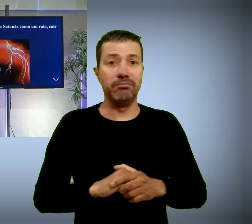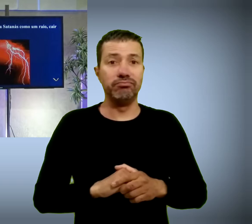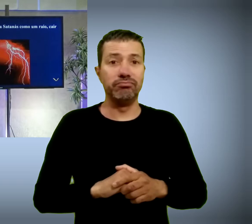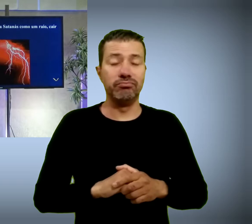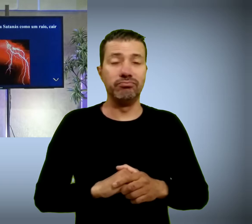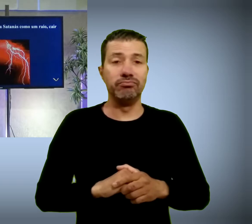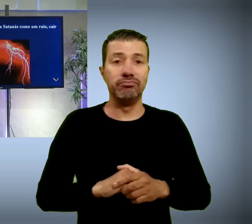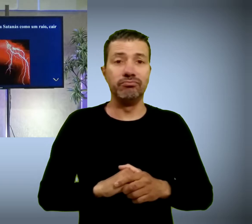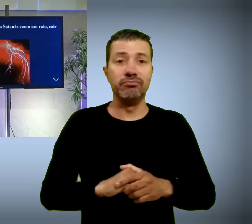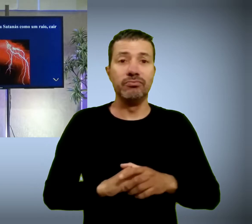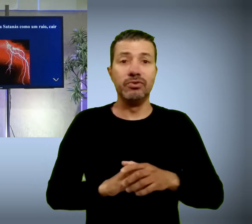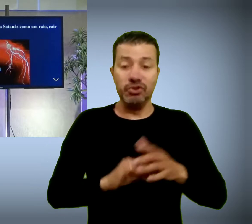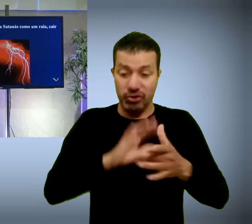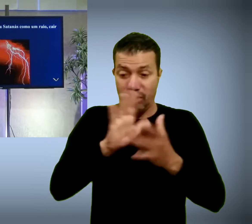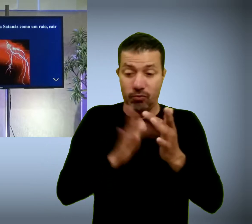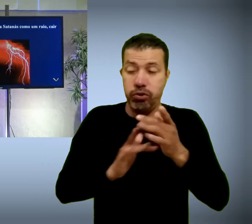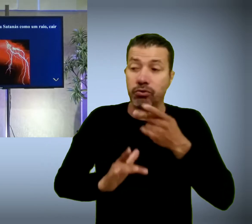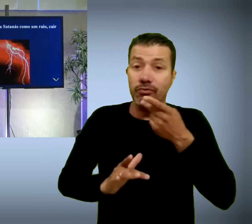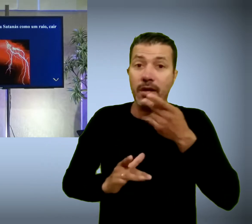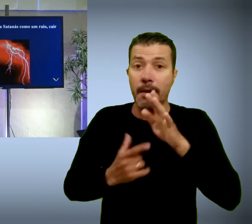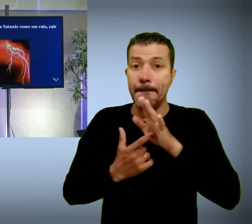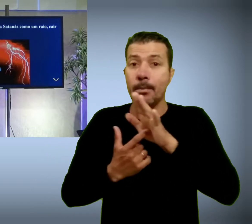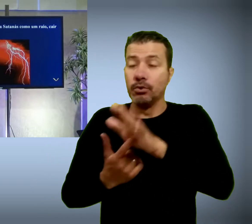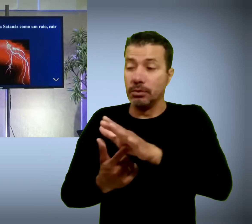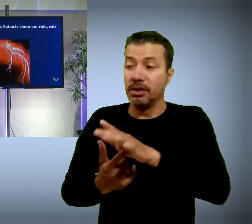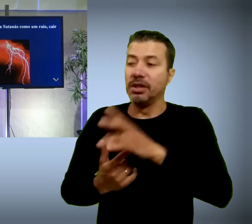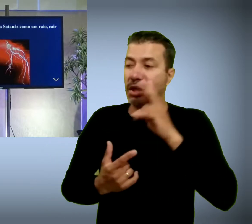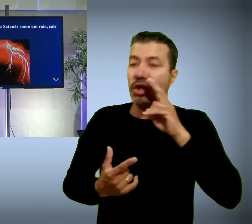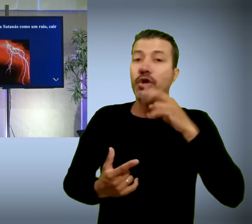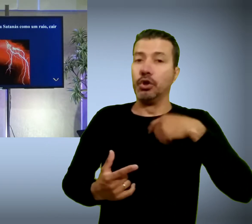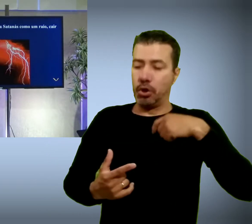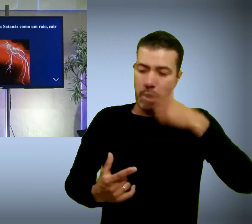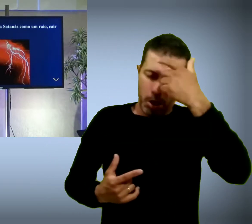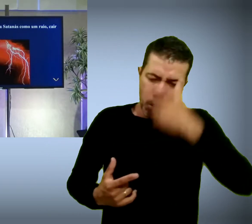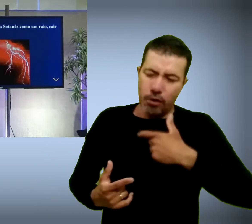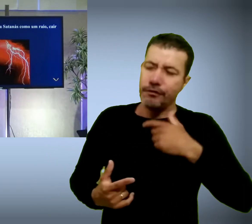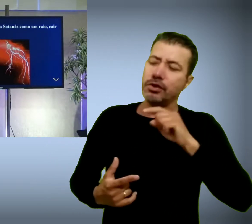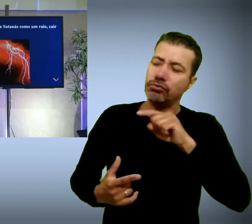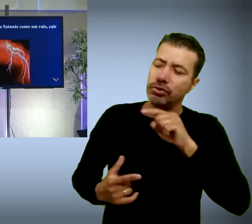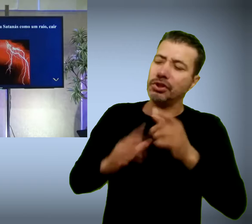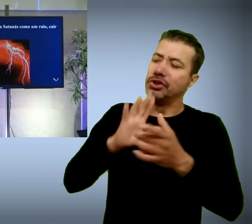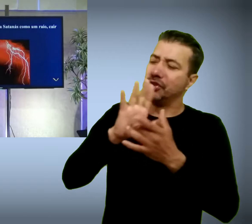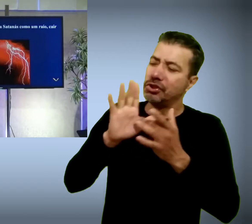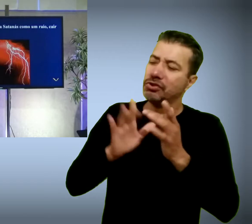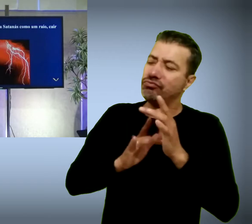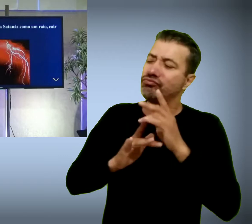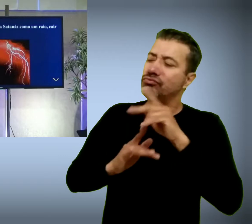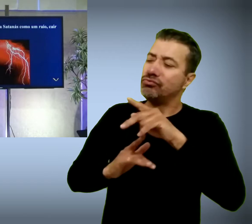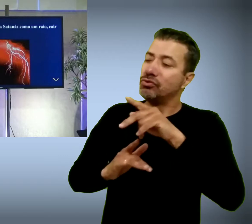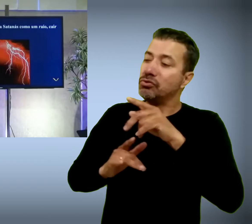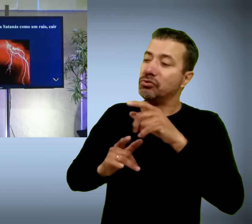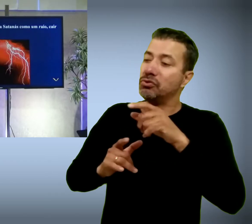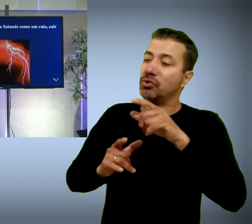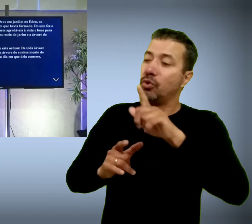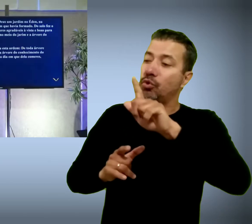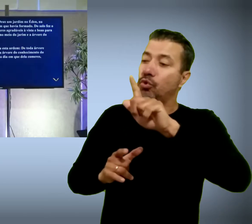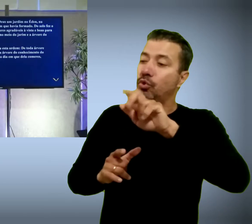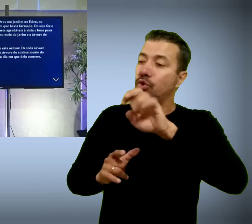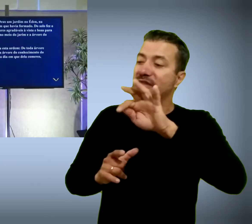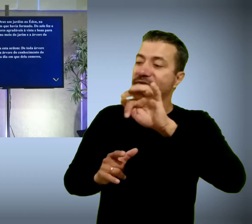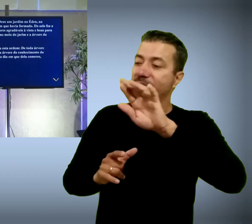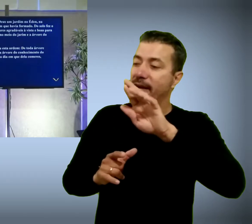Jesus, dizendo assim, ó, é verdade, eu vi esse anjo aí fazer tudo isso, eu o expulsei do céu e eu vi ele cair aqui na terra.